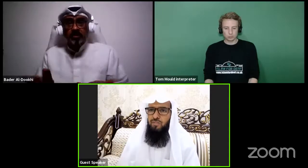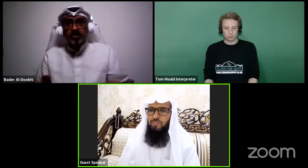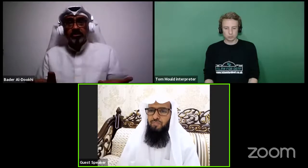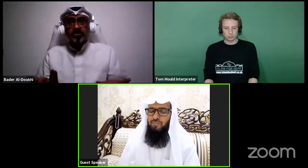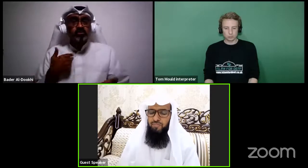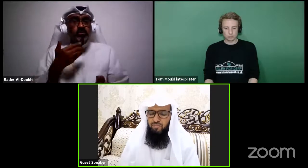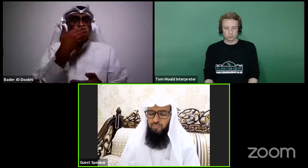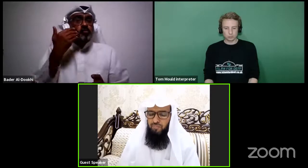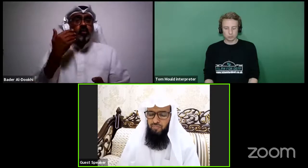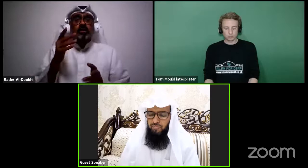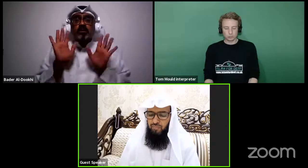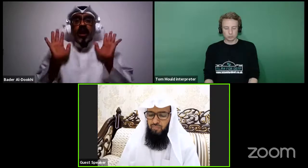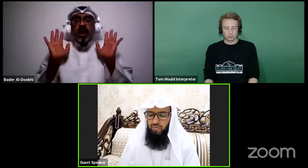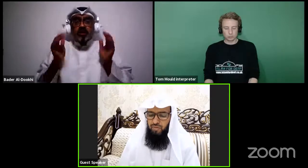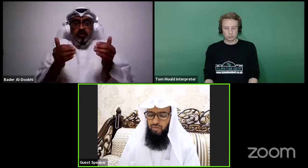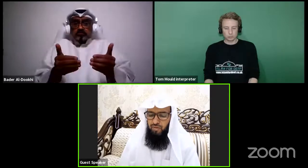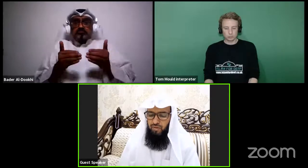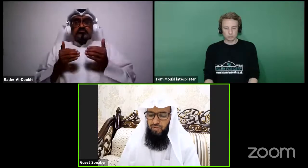محدد.